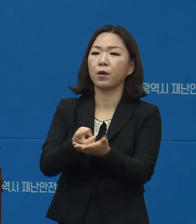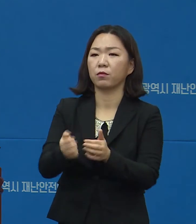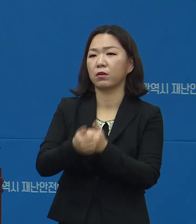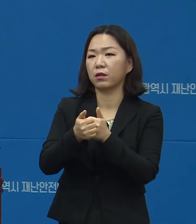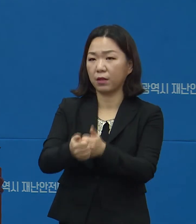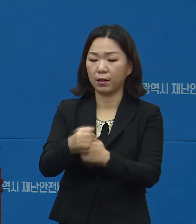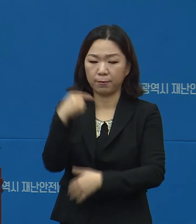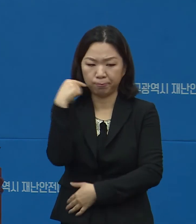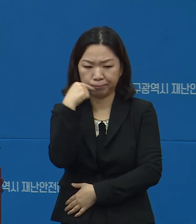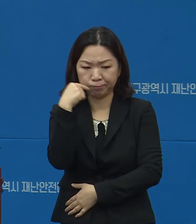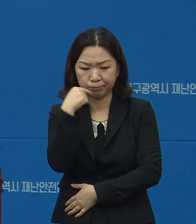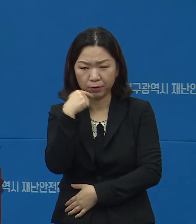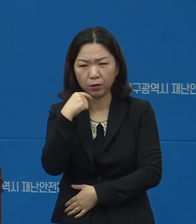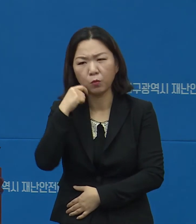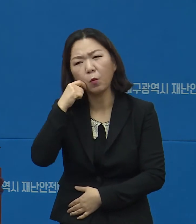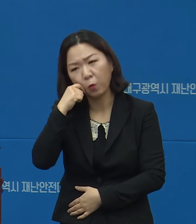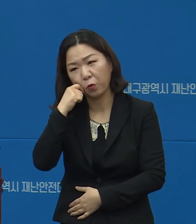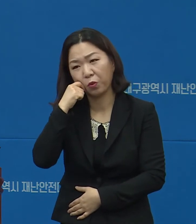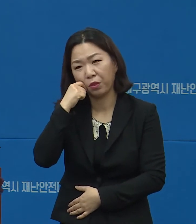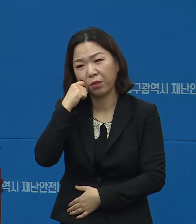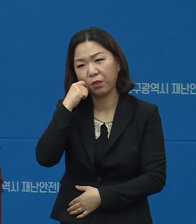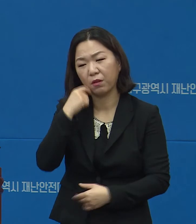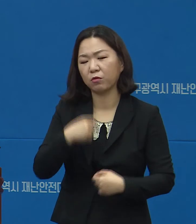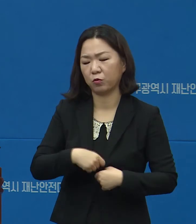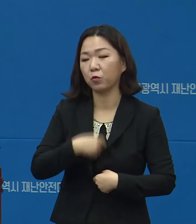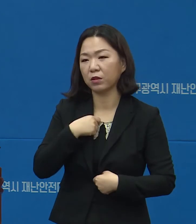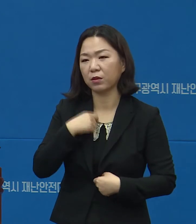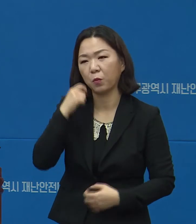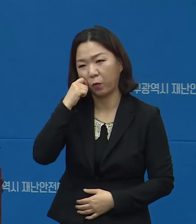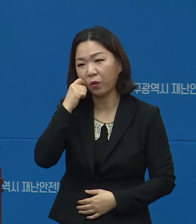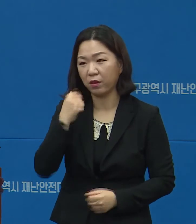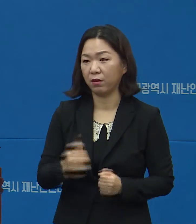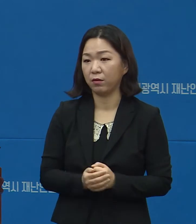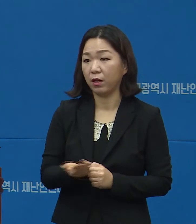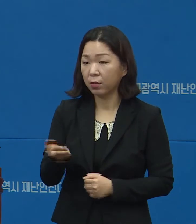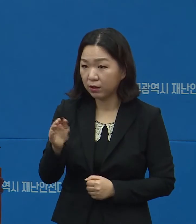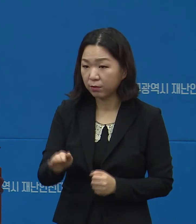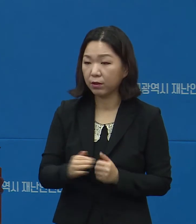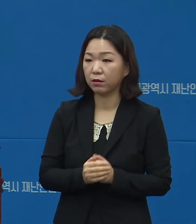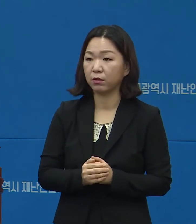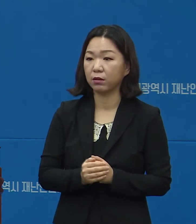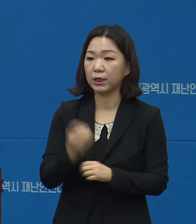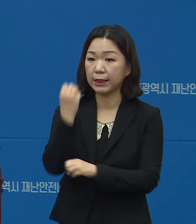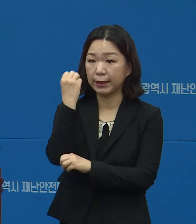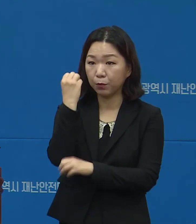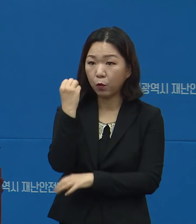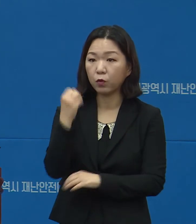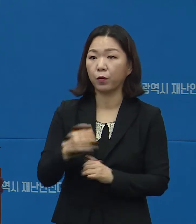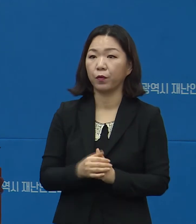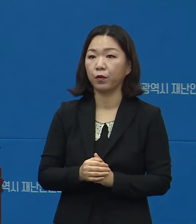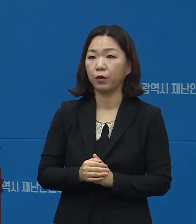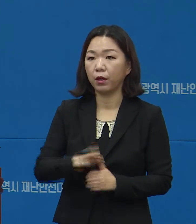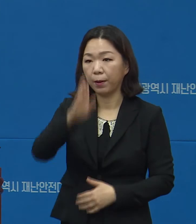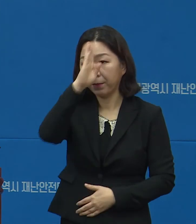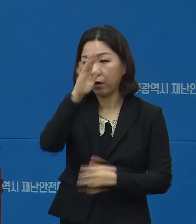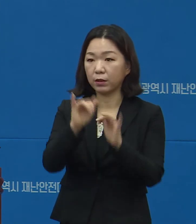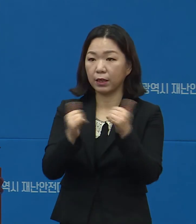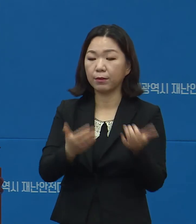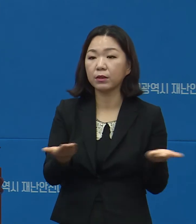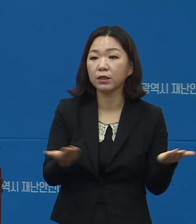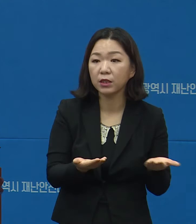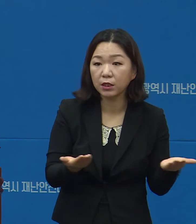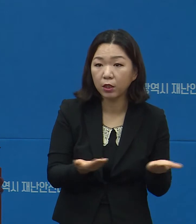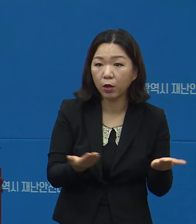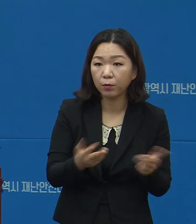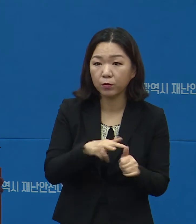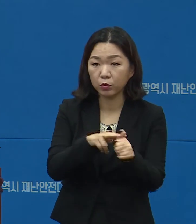굉장히 심층적으로 하지 못했던 부분들은 사실입니다. 그렇지만 기본적으로 이 확진자들의